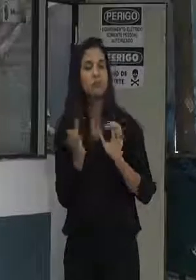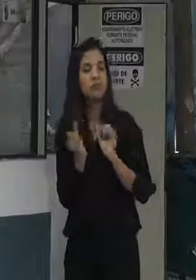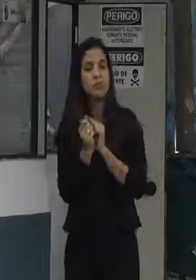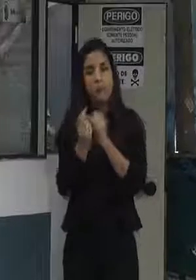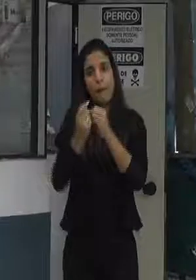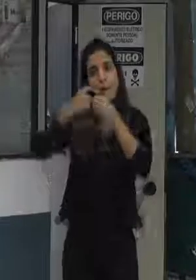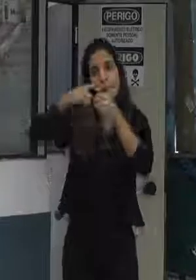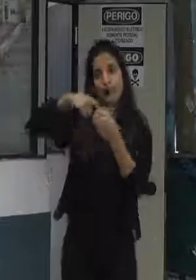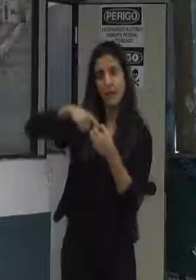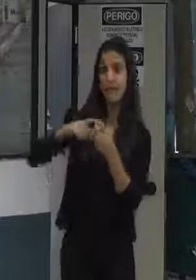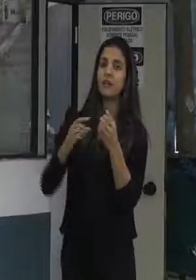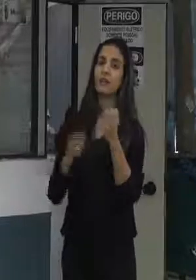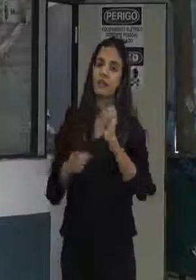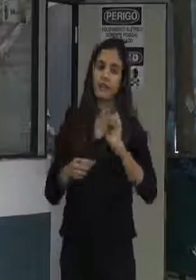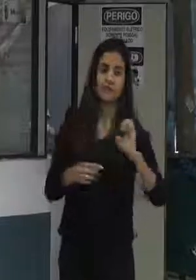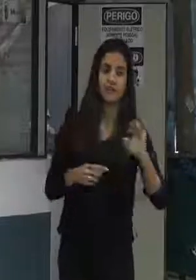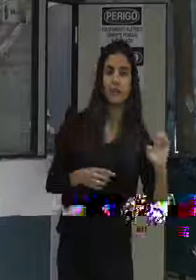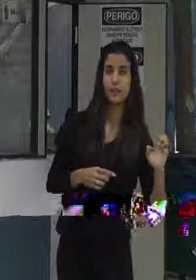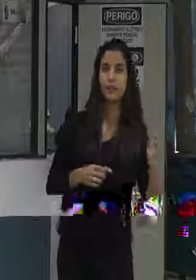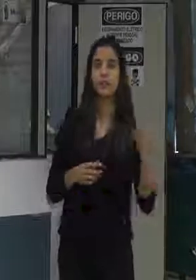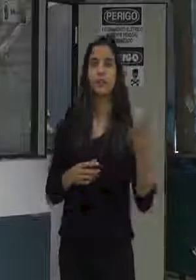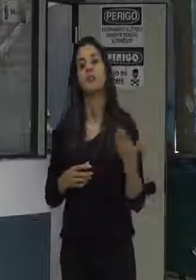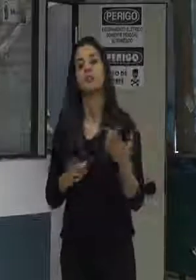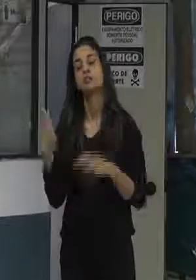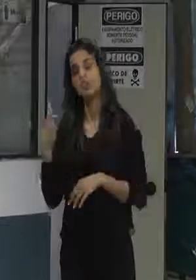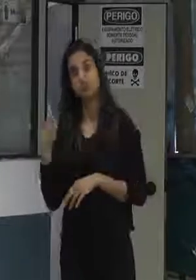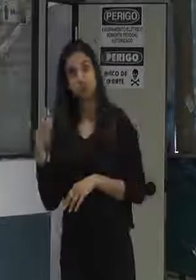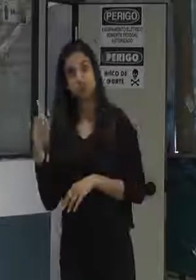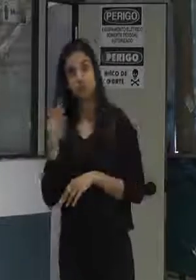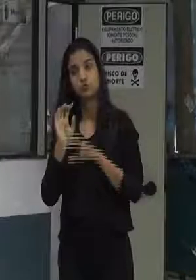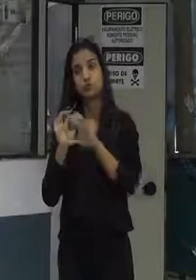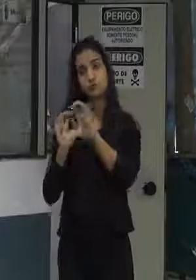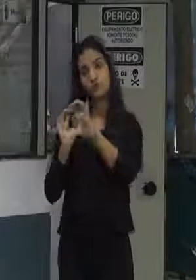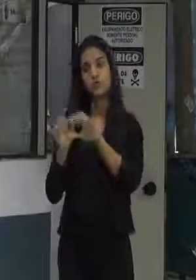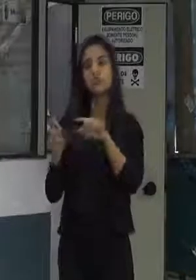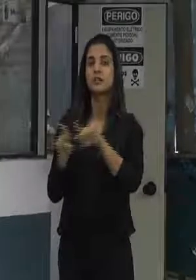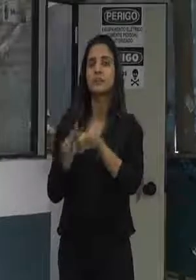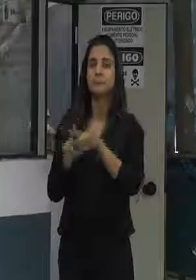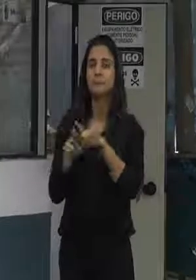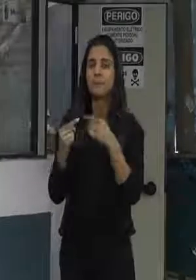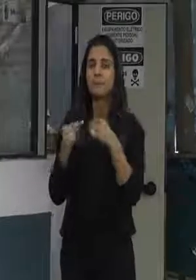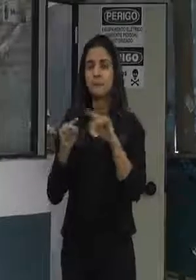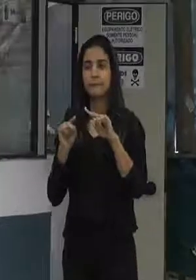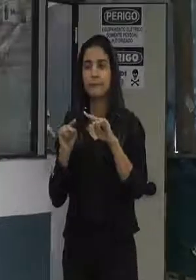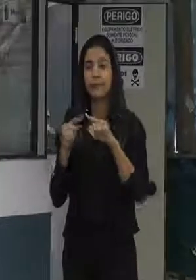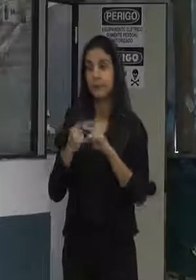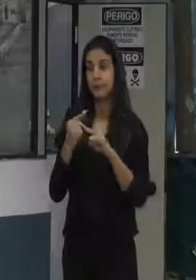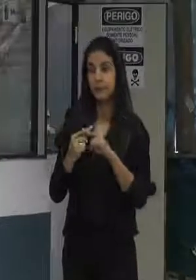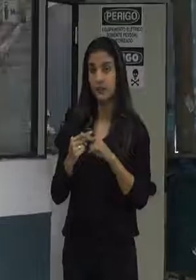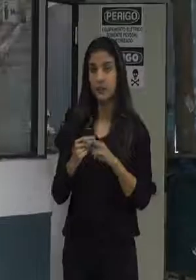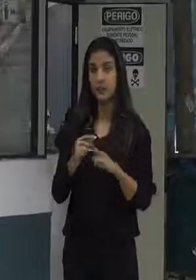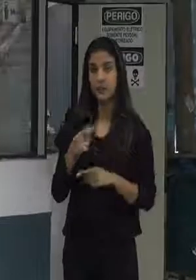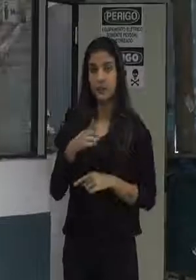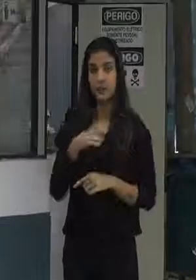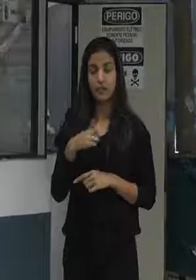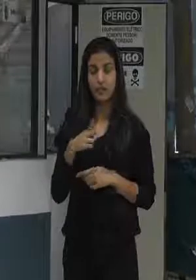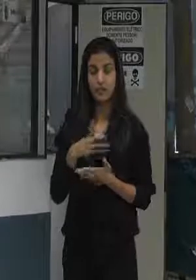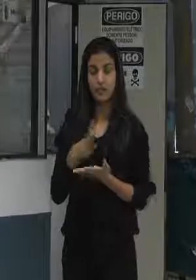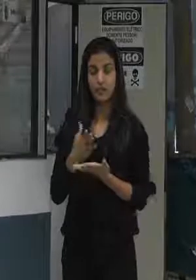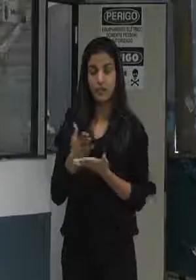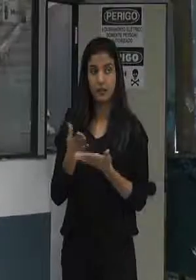da esquerda, do centro-direita e até com críticas minhas, porque quando a gente abriu